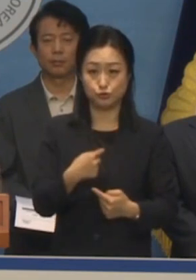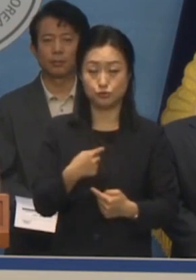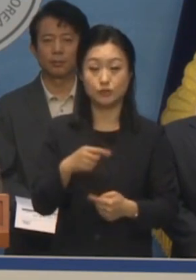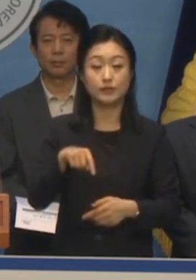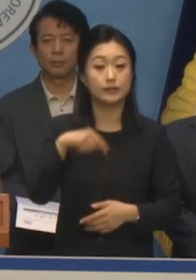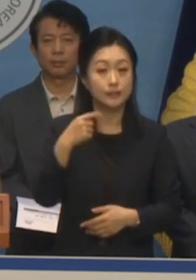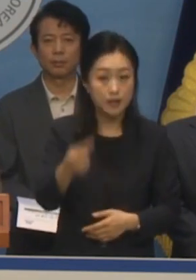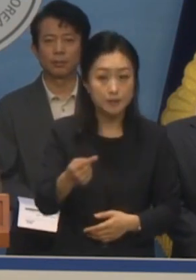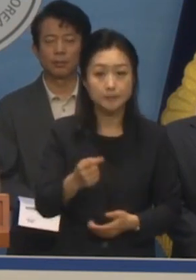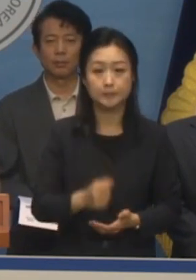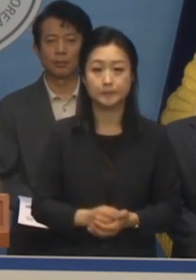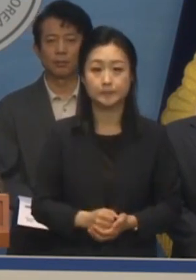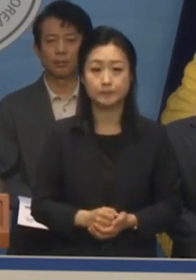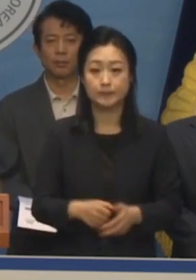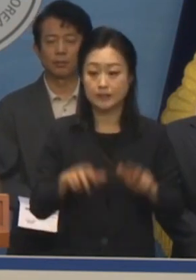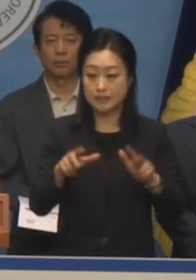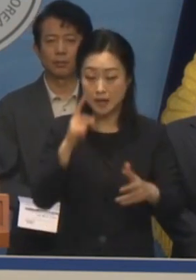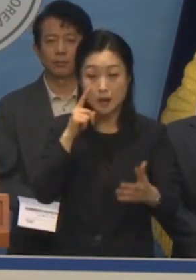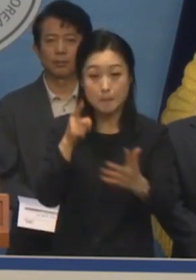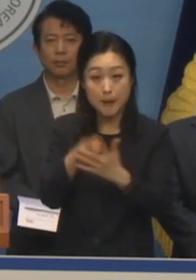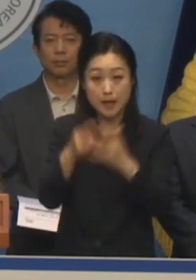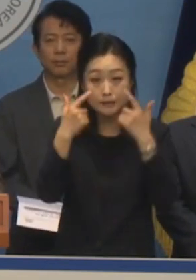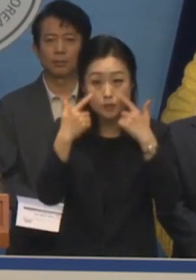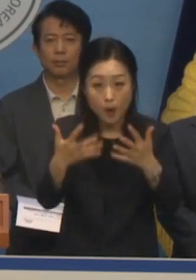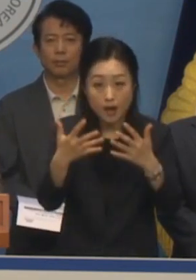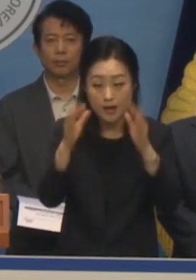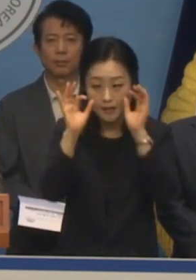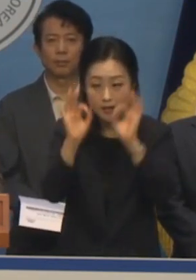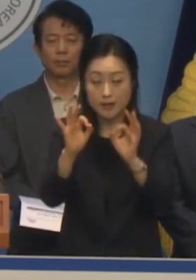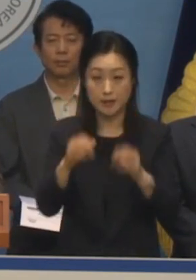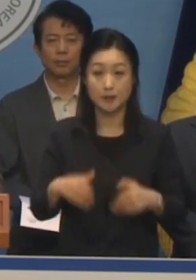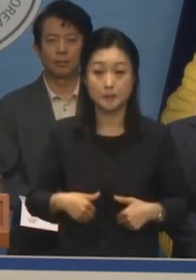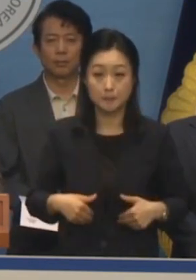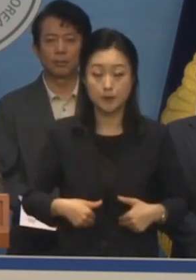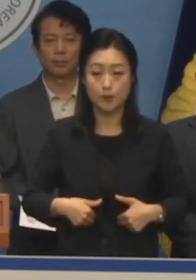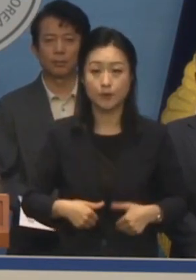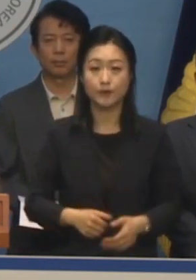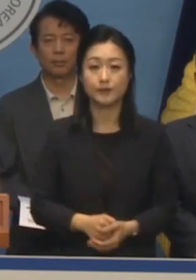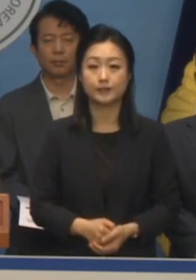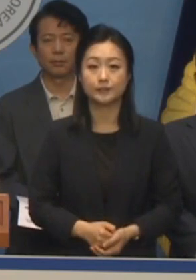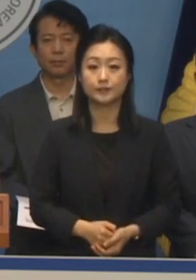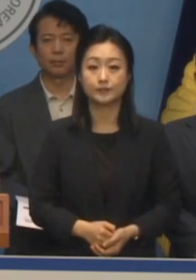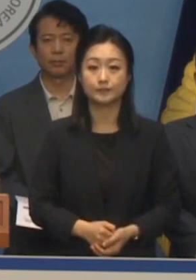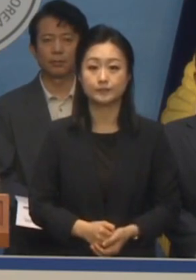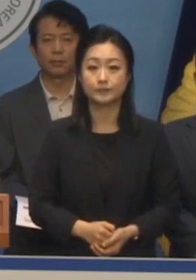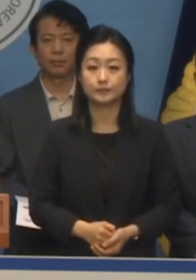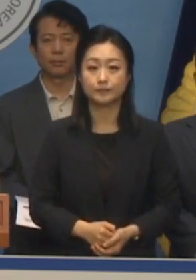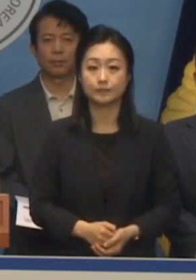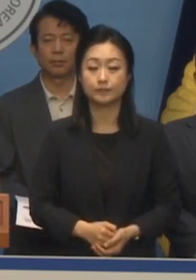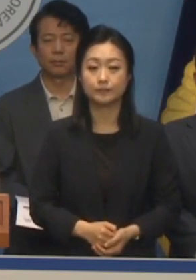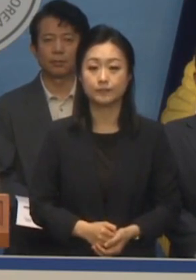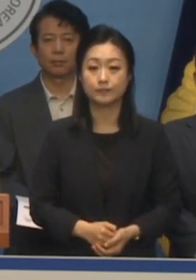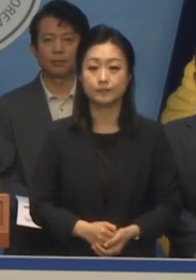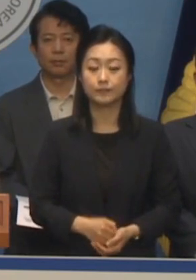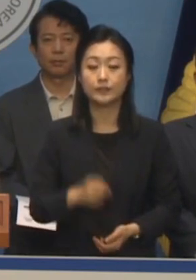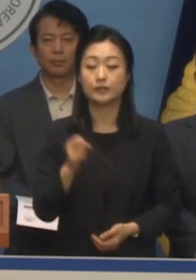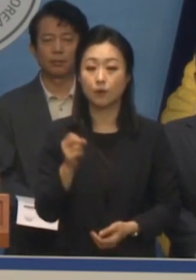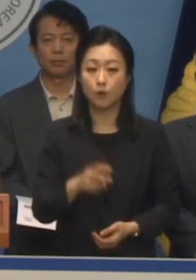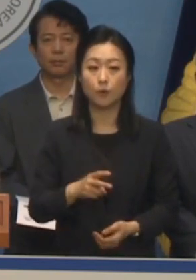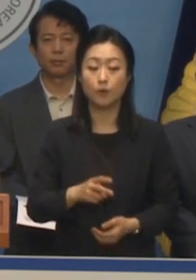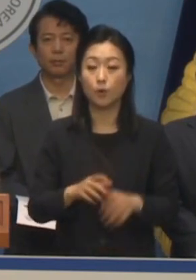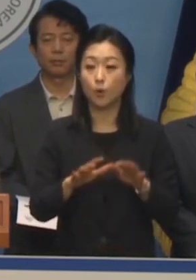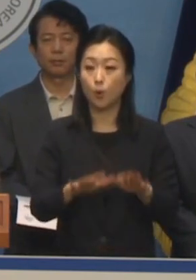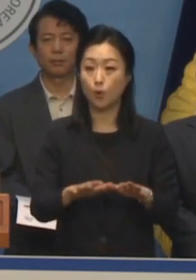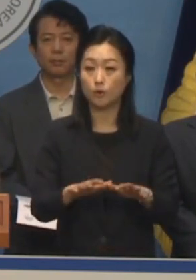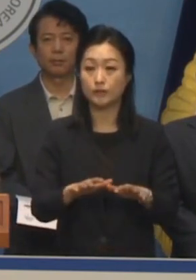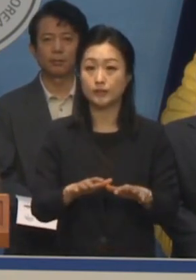그리고 이 현황 파악을 정확하게 해내는 것이 매우 시급하다라는 말씀을 드리겠습니다. 아울러